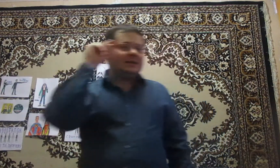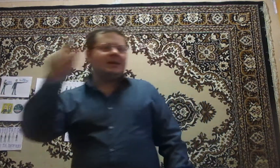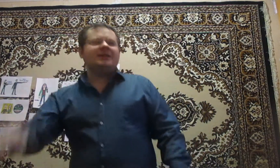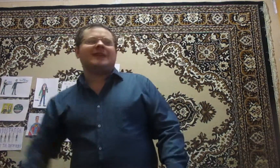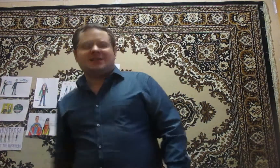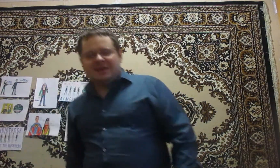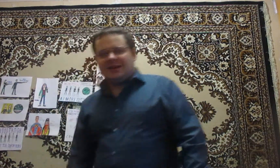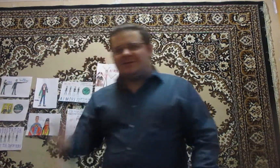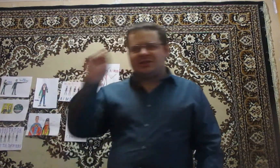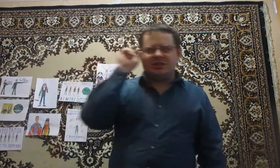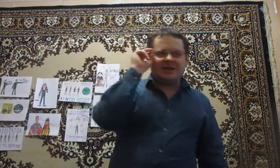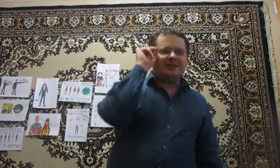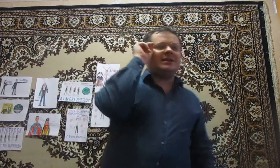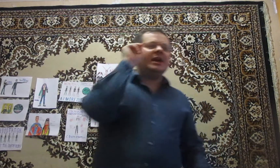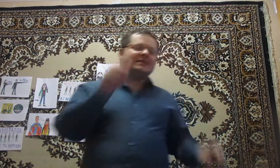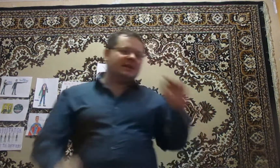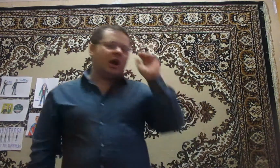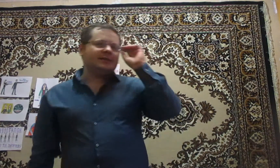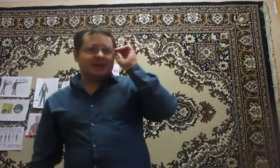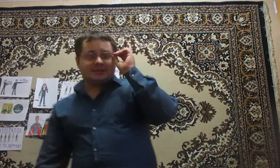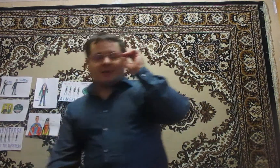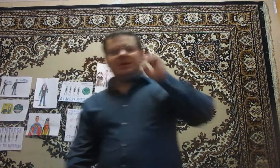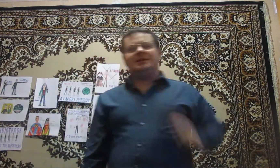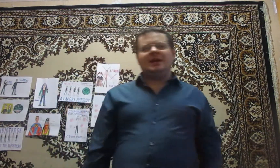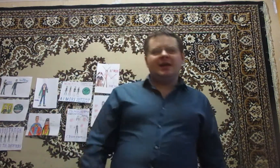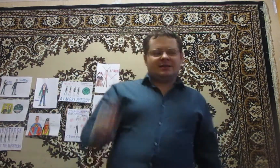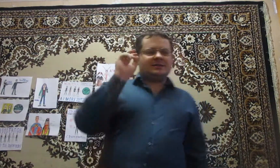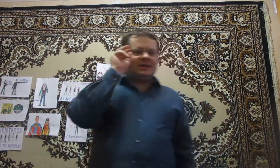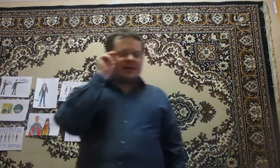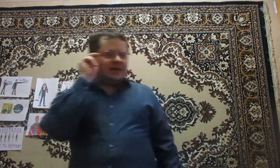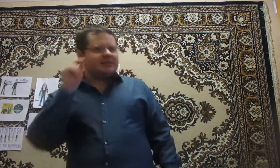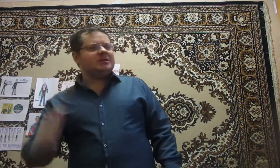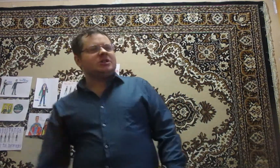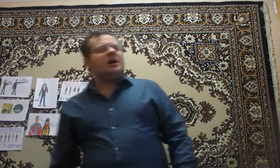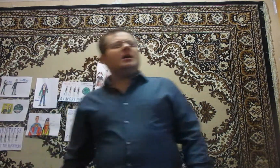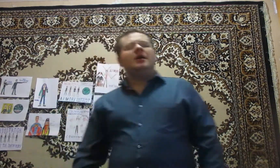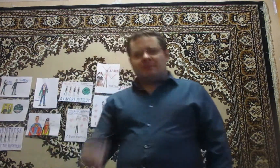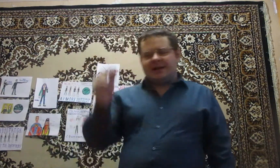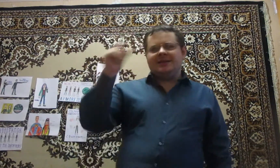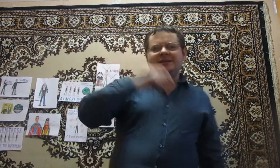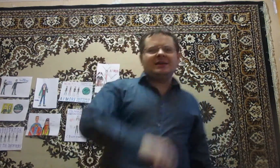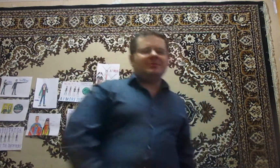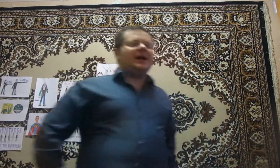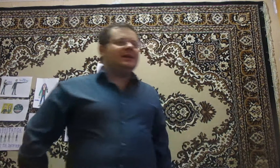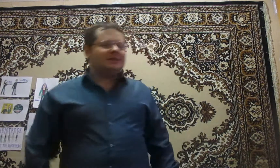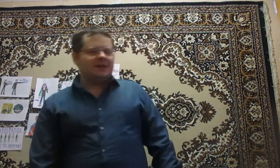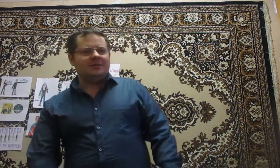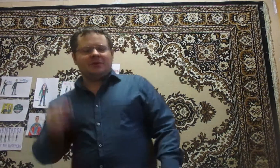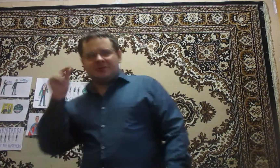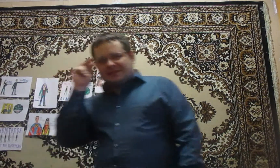малинки, какие вечеринки, зеленые тропинки, тихо и свежо. Малинки, малинки, брюнетки